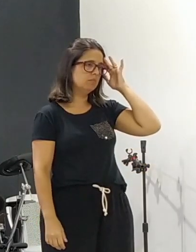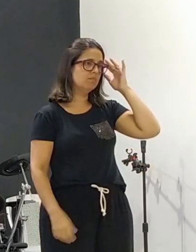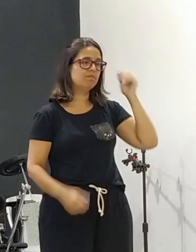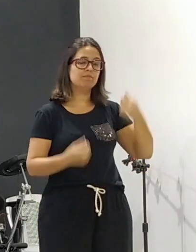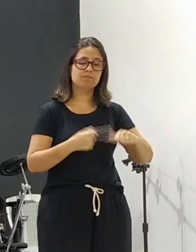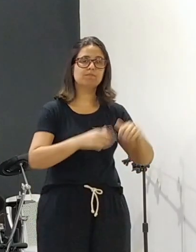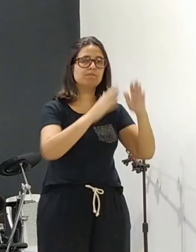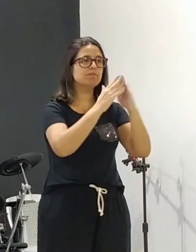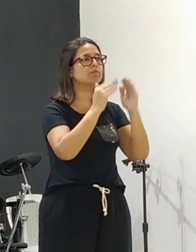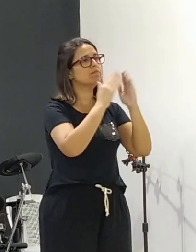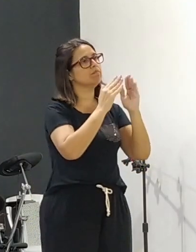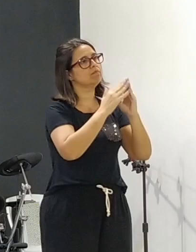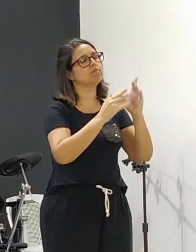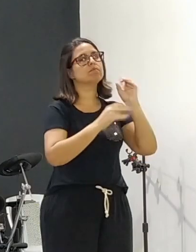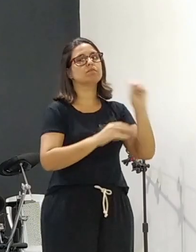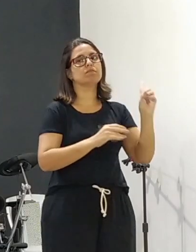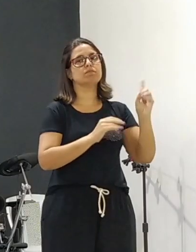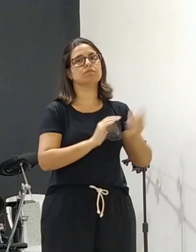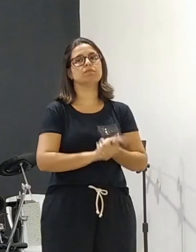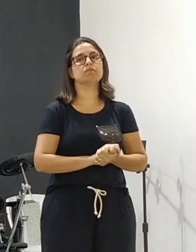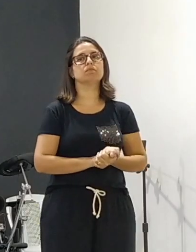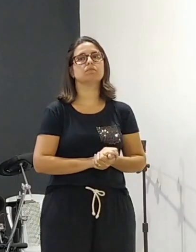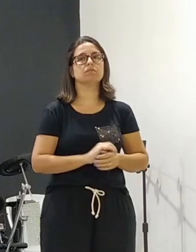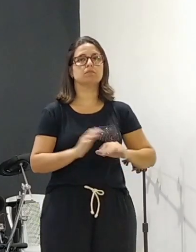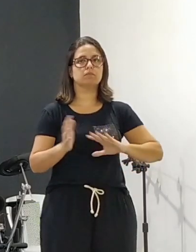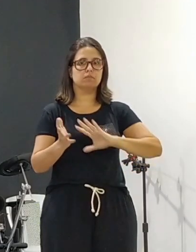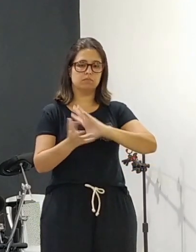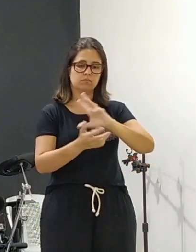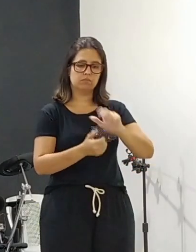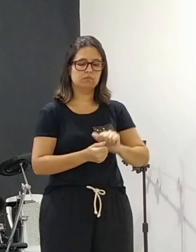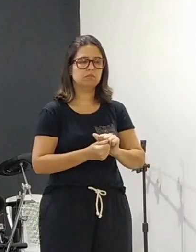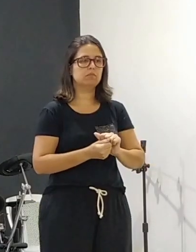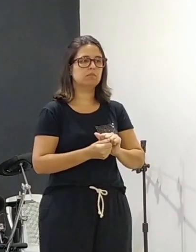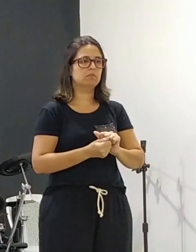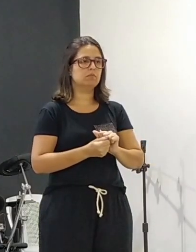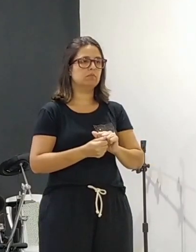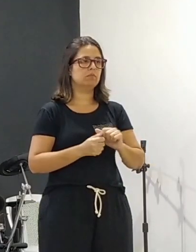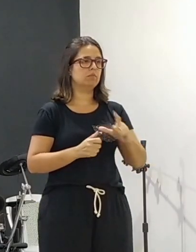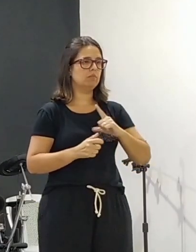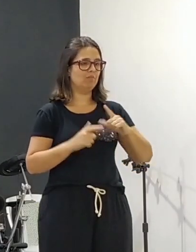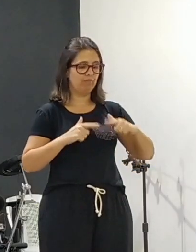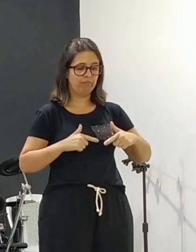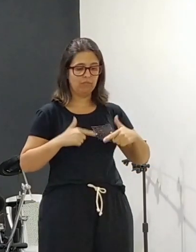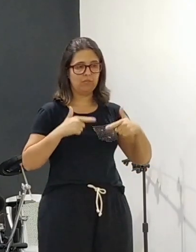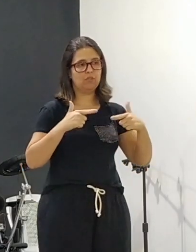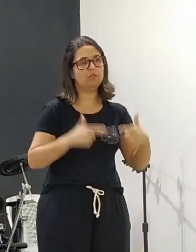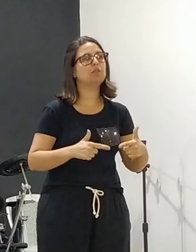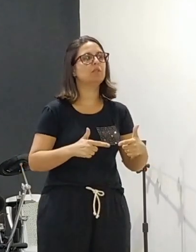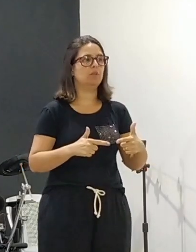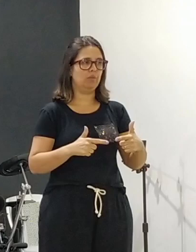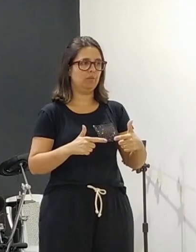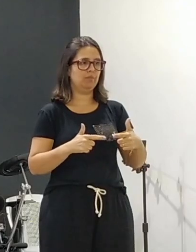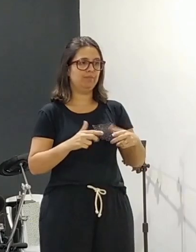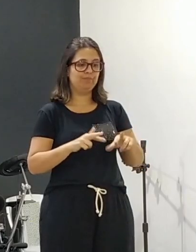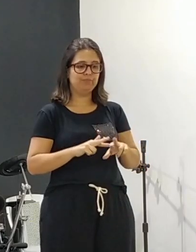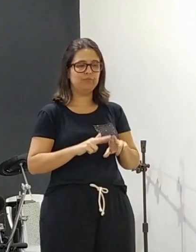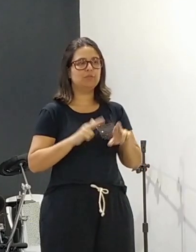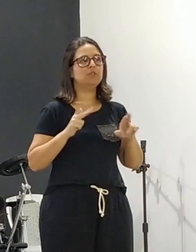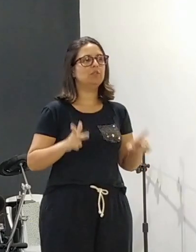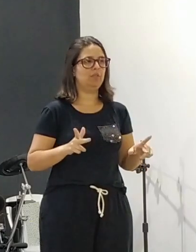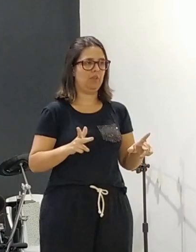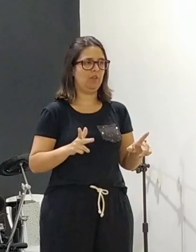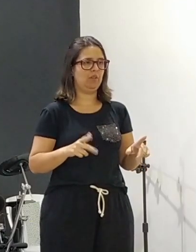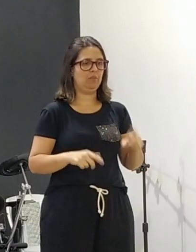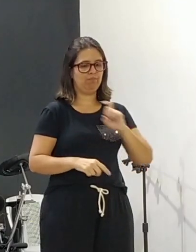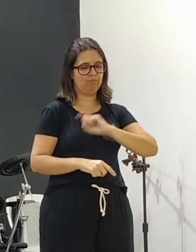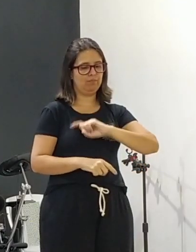buscar isso em Deus. O mundo tem uma forma de negociar e negocia com deslealdade, mas o crente